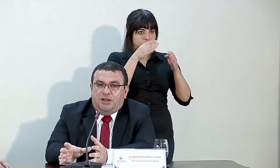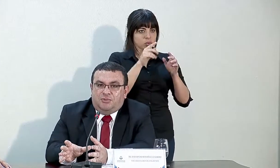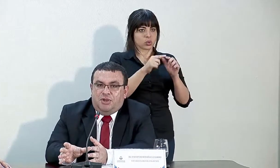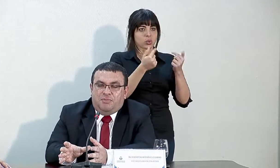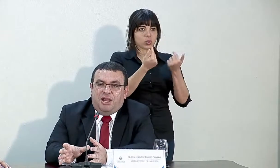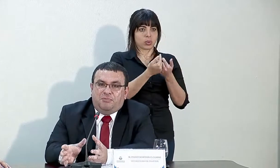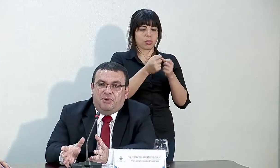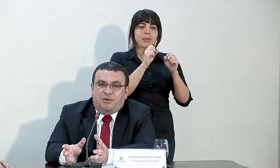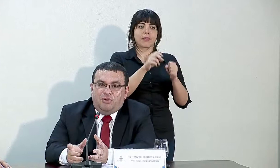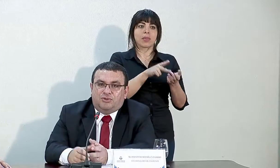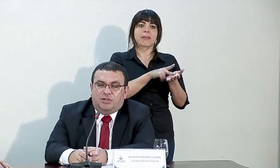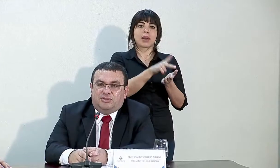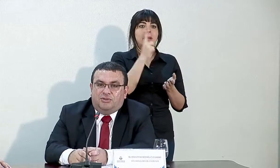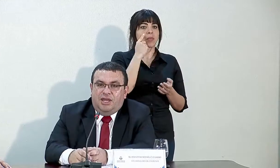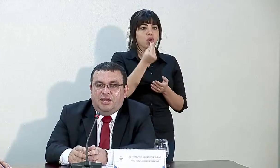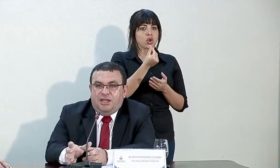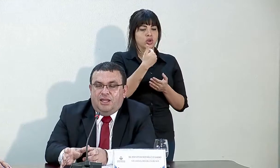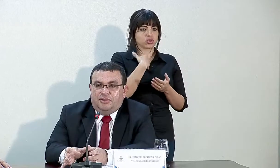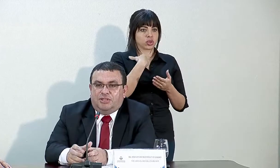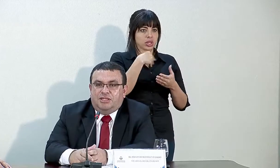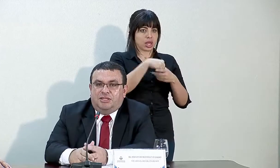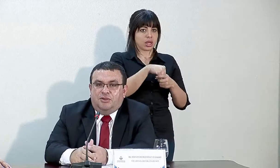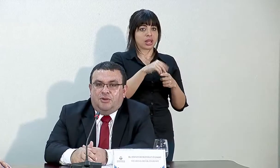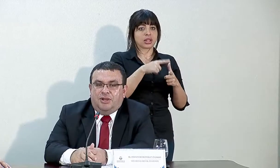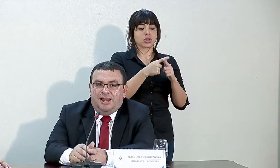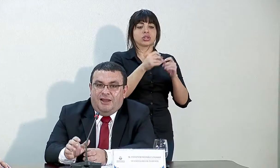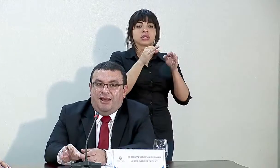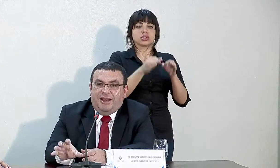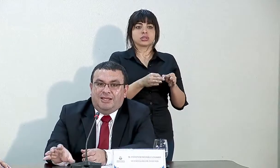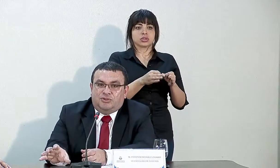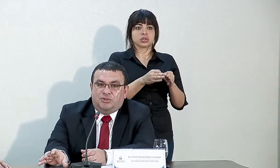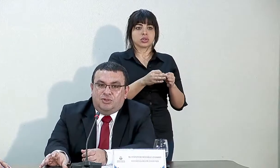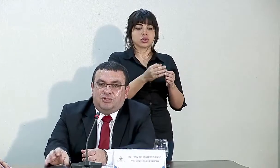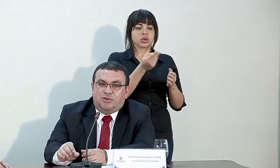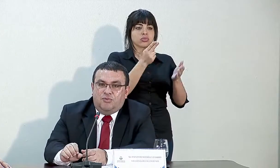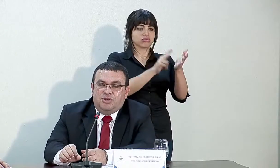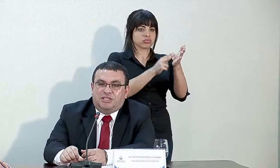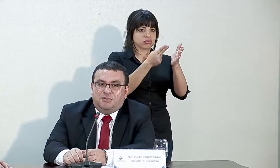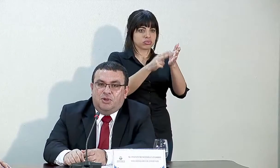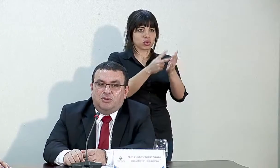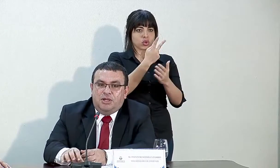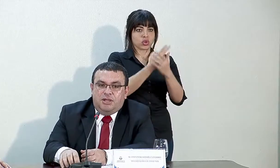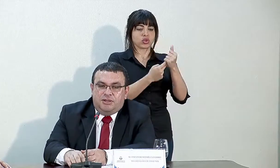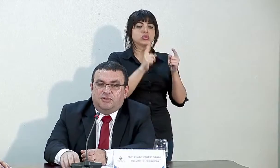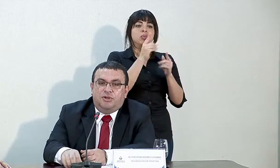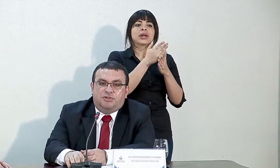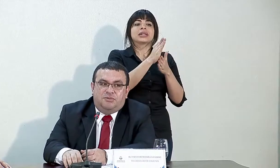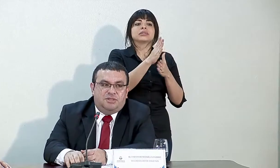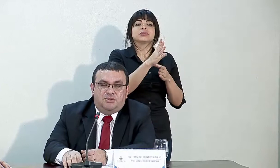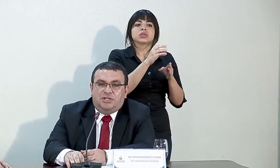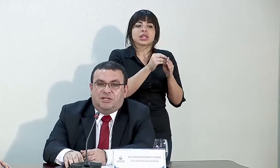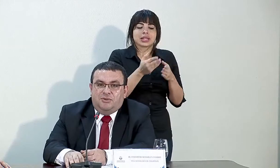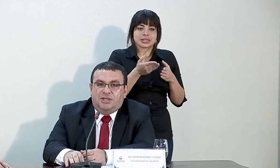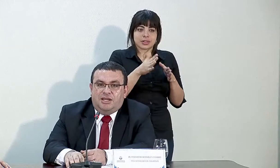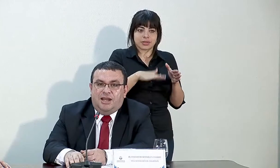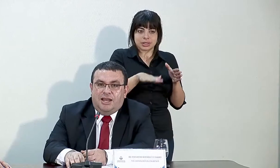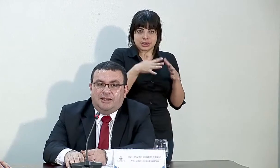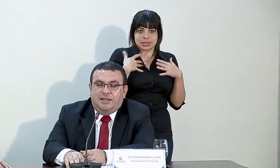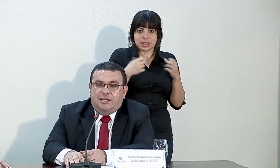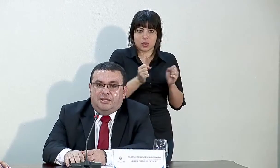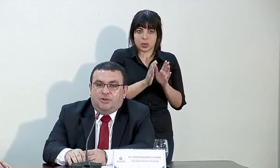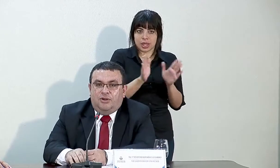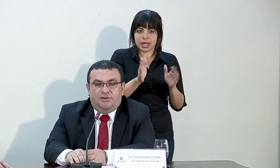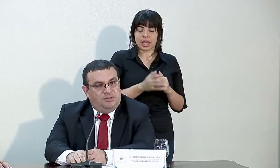grupos que los pueden pagar por el costo que esto tiene, y ahí entonces se decidió grabar estos dos como una excepción dentro de los servicios de salud en